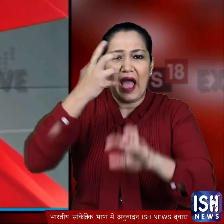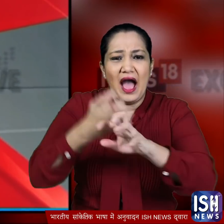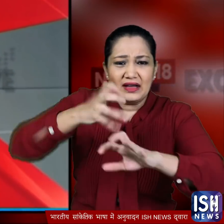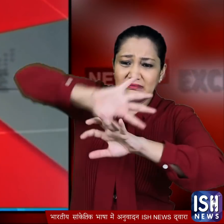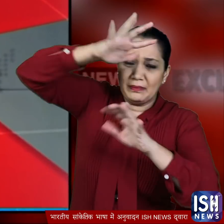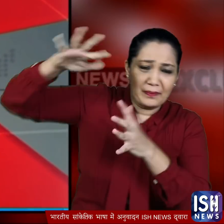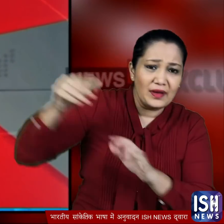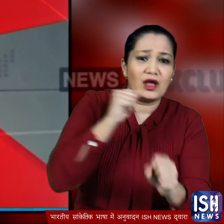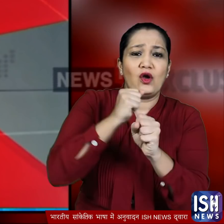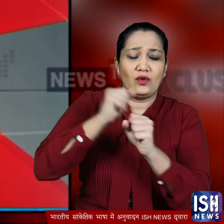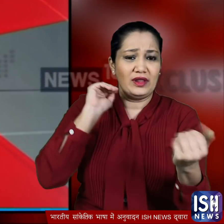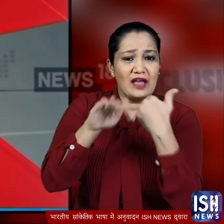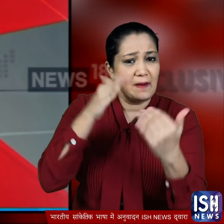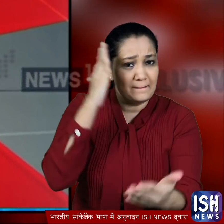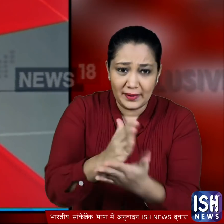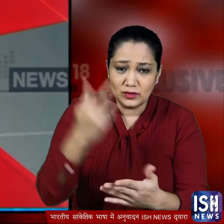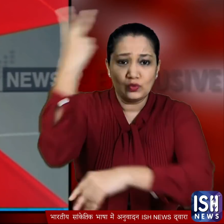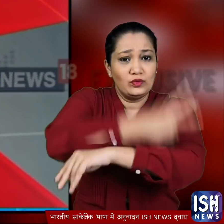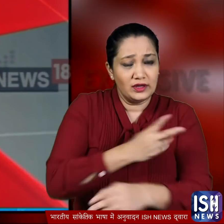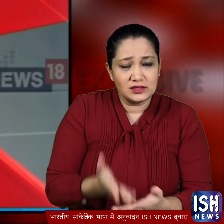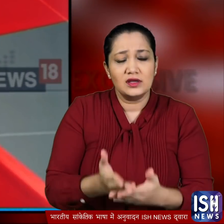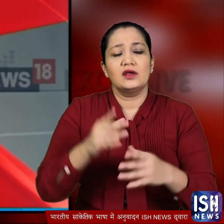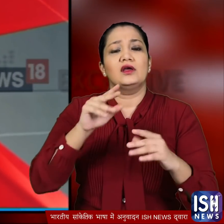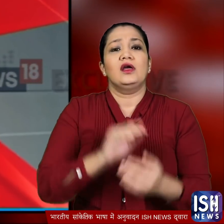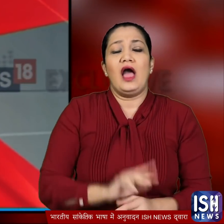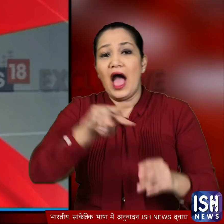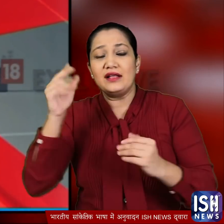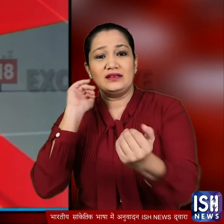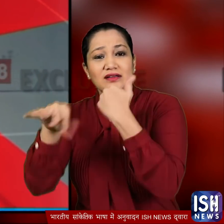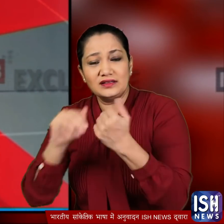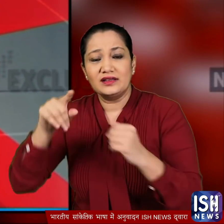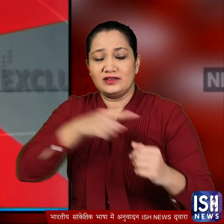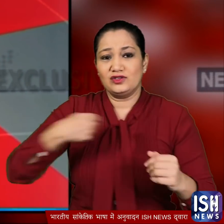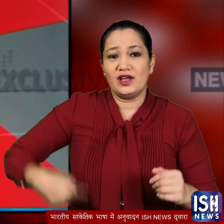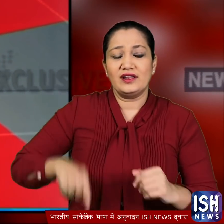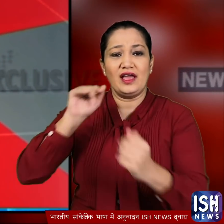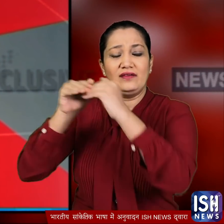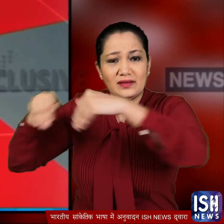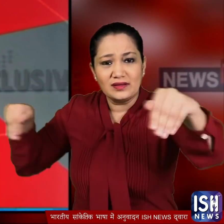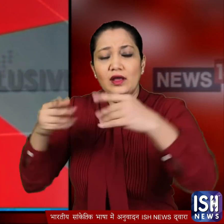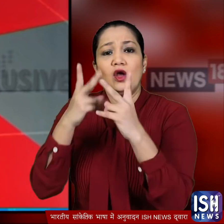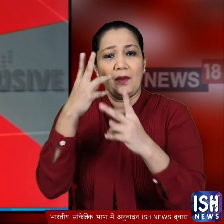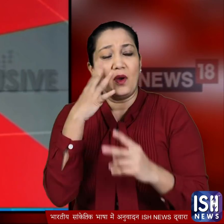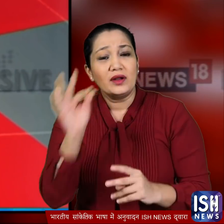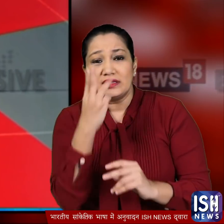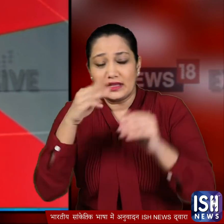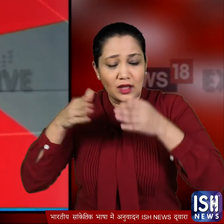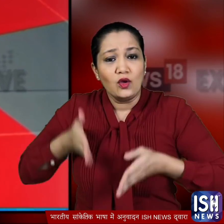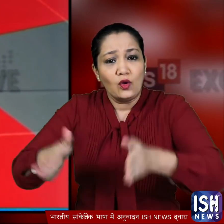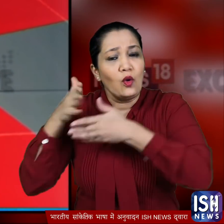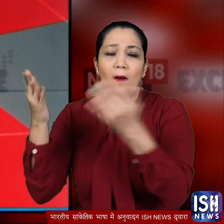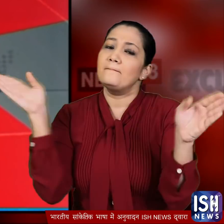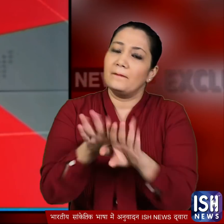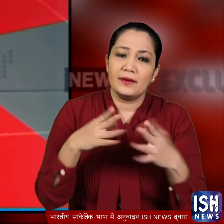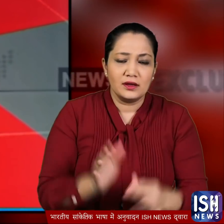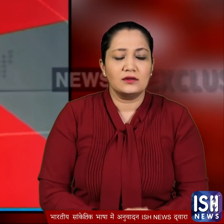टूटने से गंगोत्री हाईवे बंद है और टनकपुर पिथौरागढ़ नेशनल हाईवे और चीन की सीमा को जोड़ने वाली 3 प्रमुख सड़कें भी बंद हैं, जिन्हें खोलने के